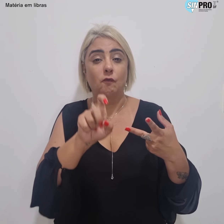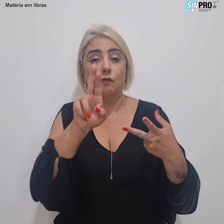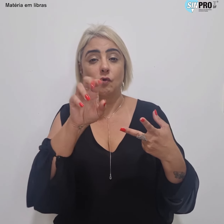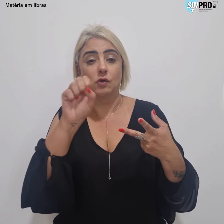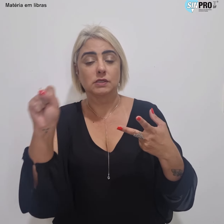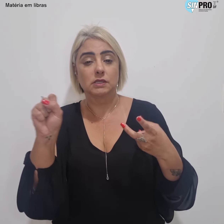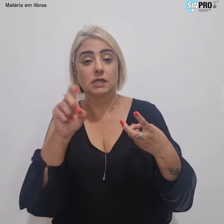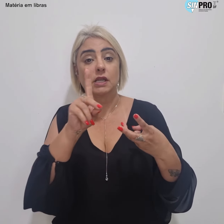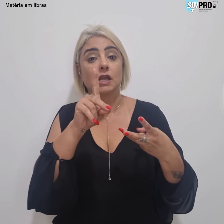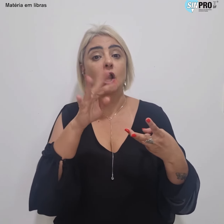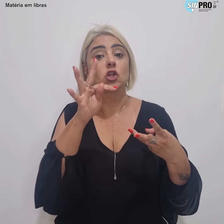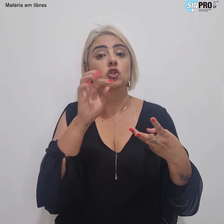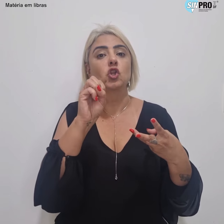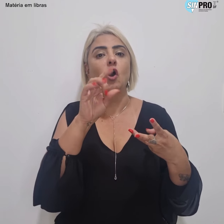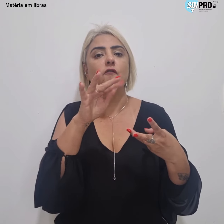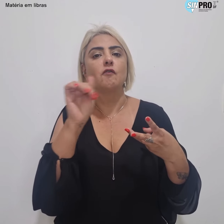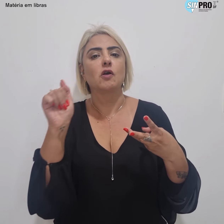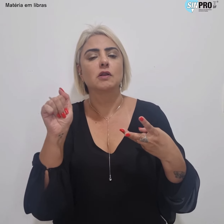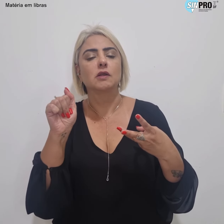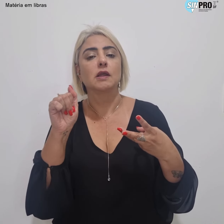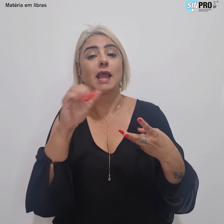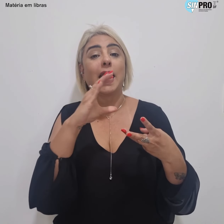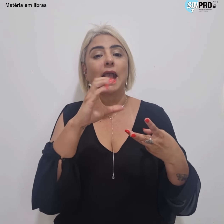Dias Toffoli, Carmen Lúcia,